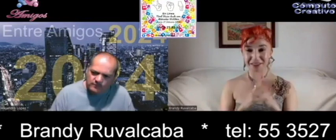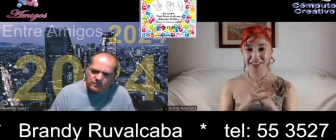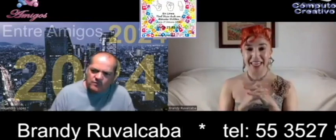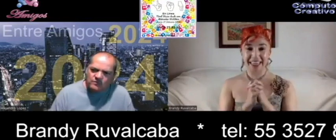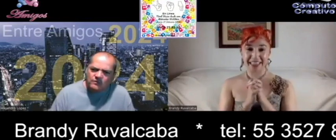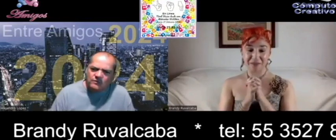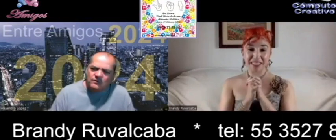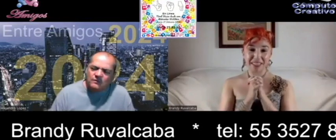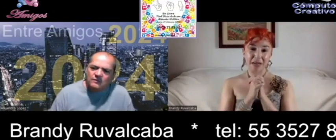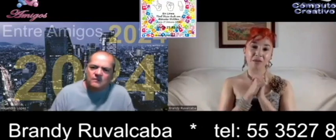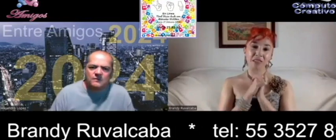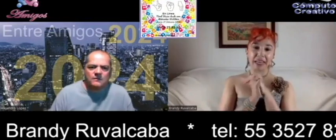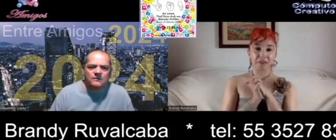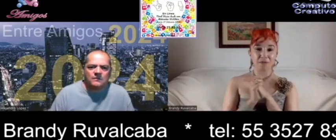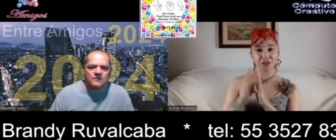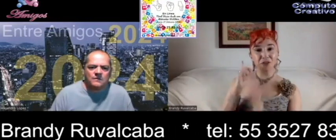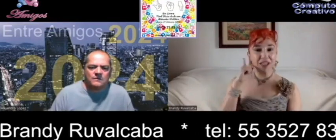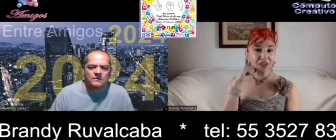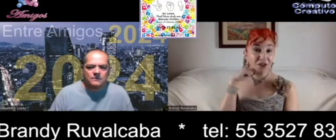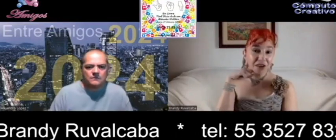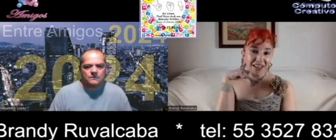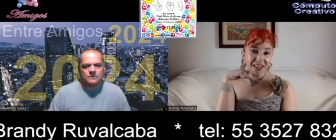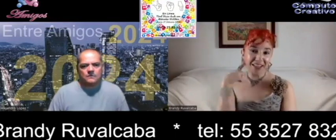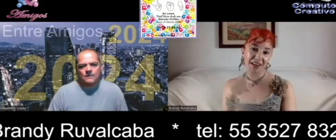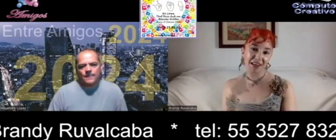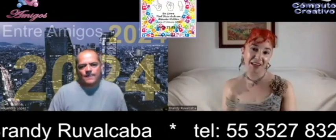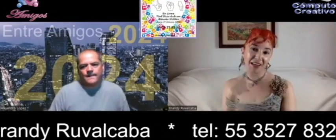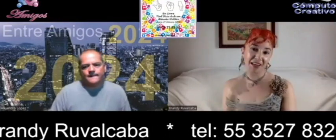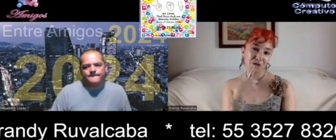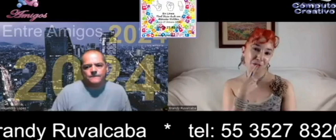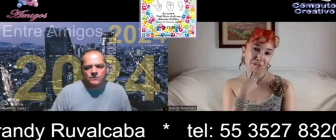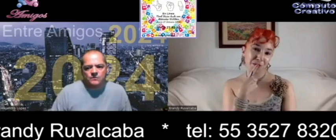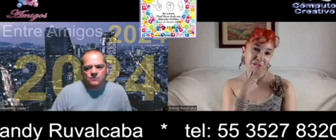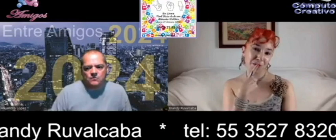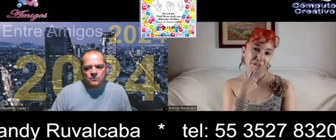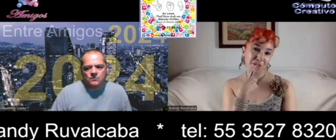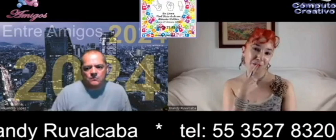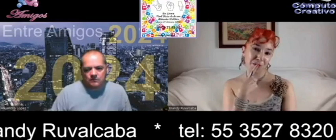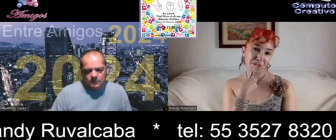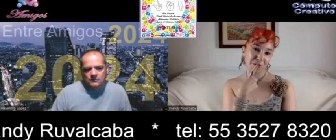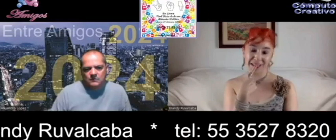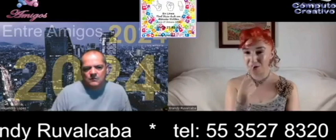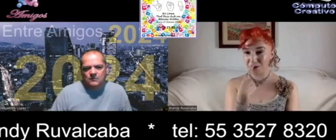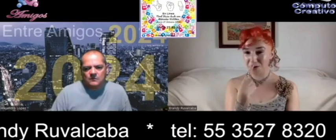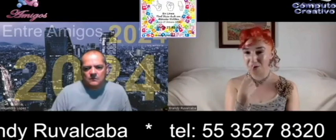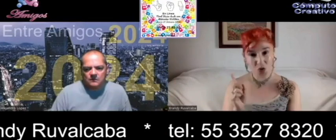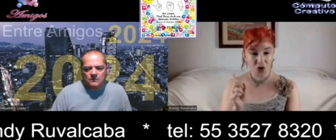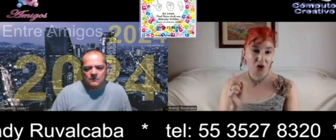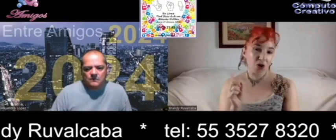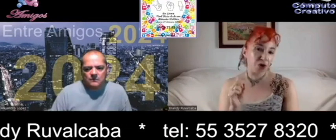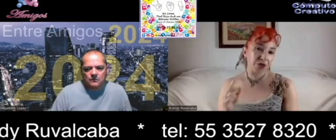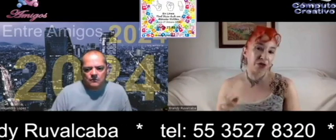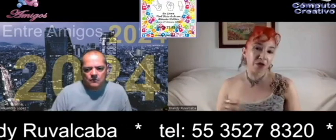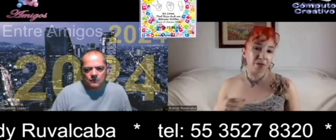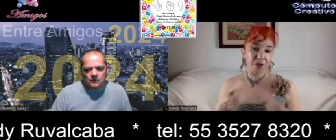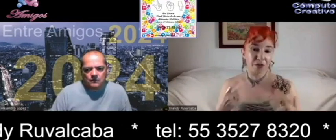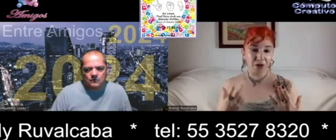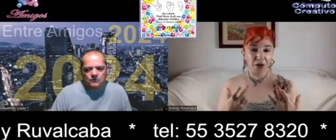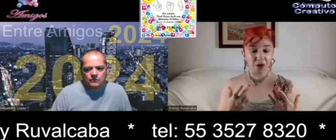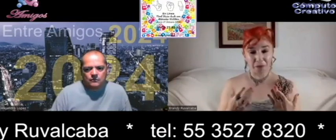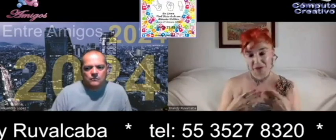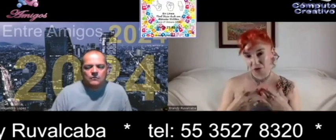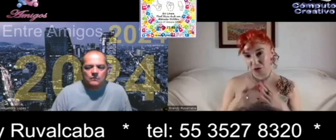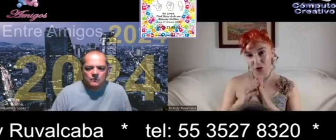digamos, Ujú. que pensamos que las personas sordas en automático leen los labios. No, no